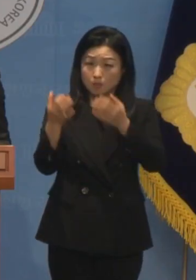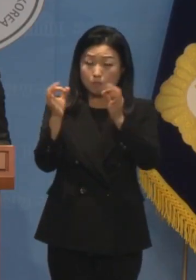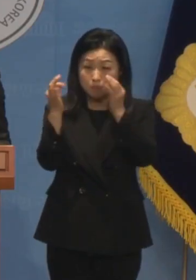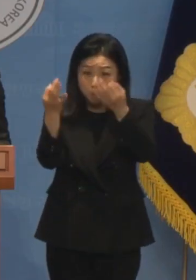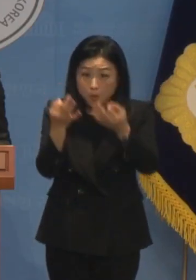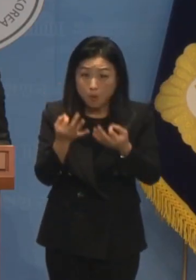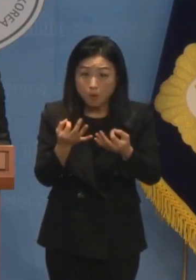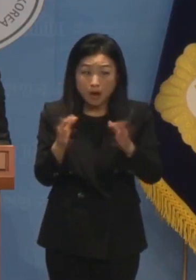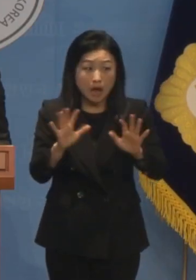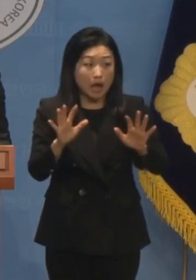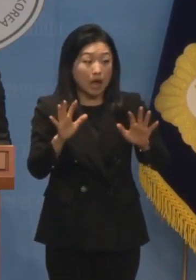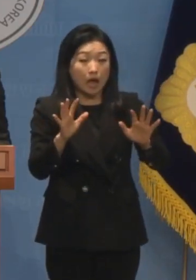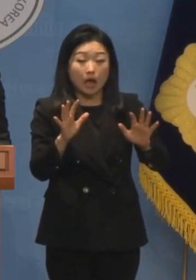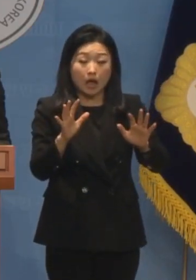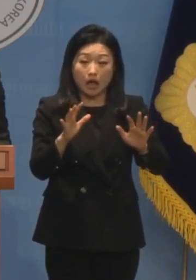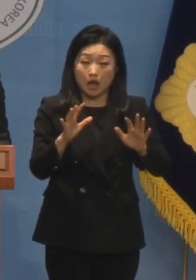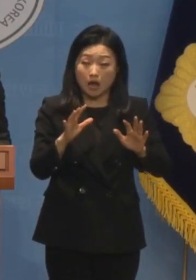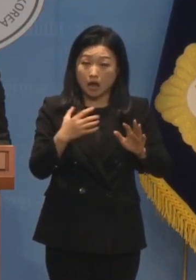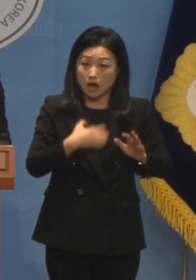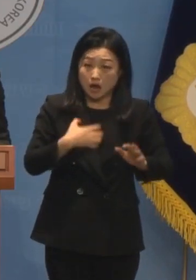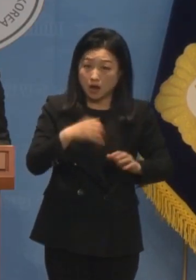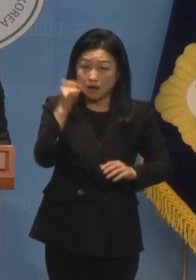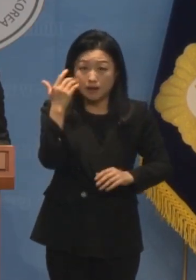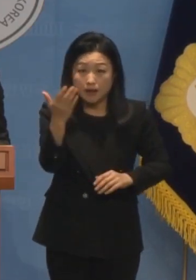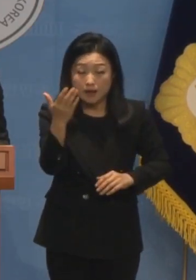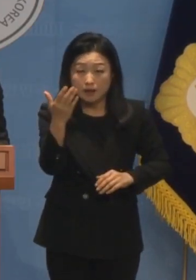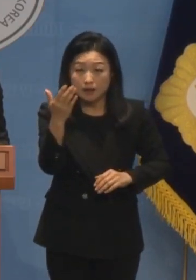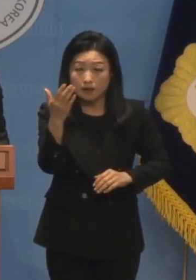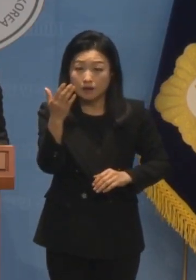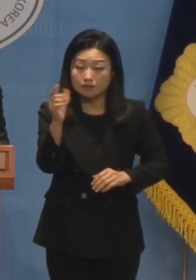손을 집어넣어 보려는 무모한 시도입니까?